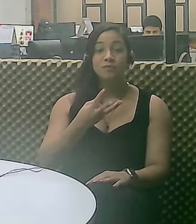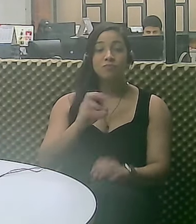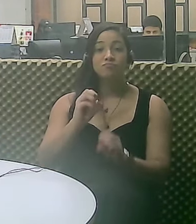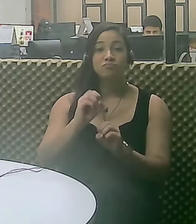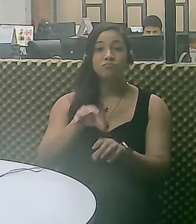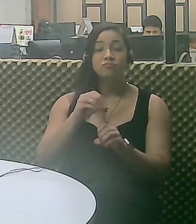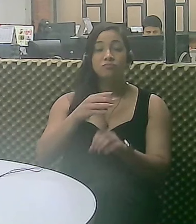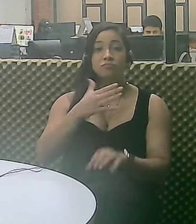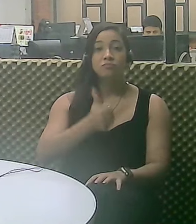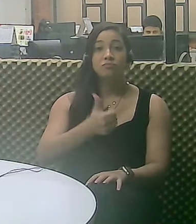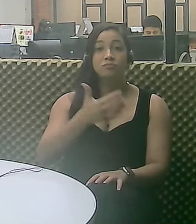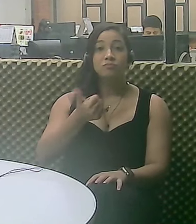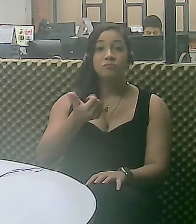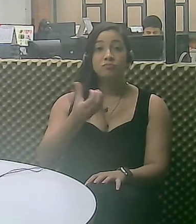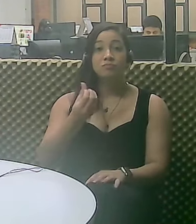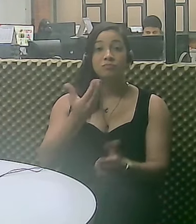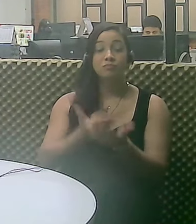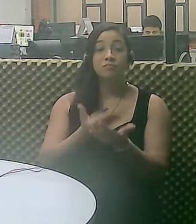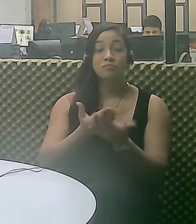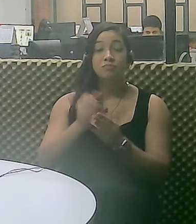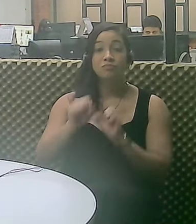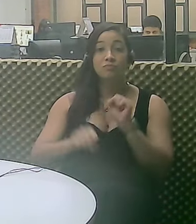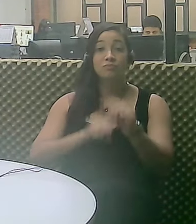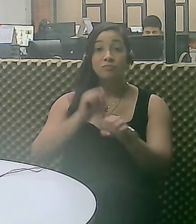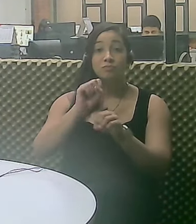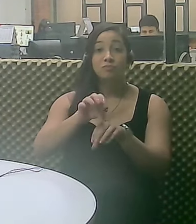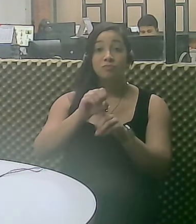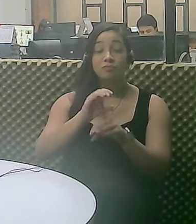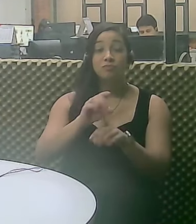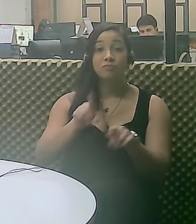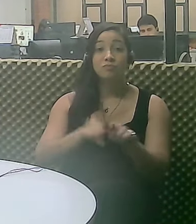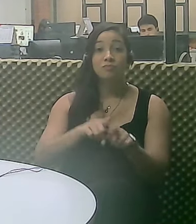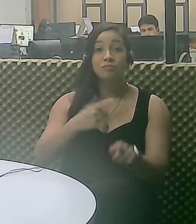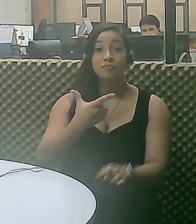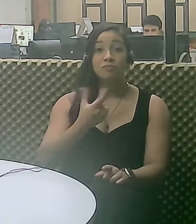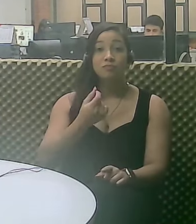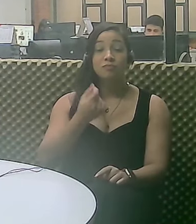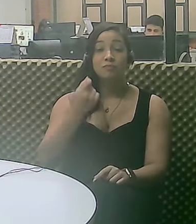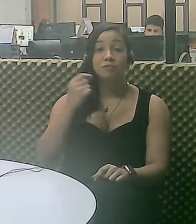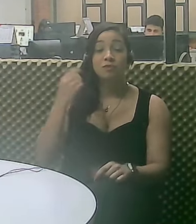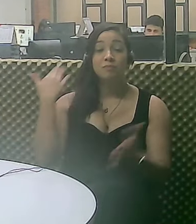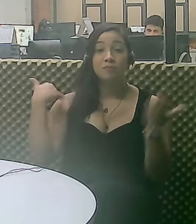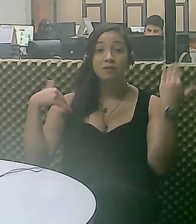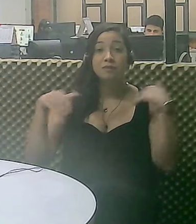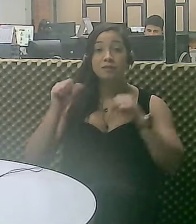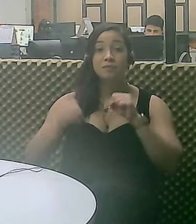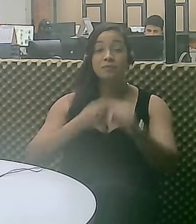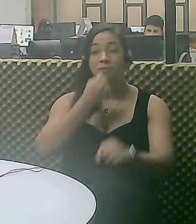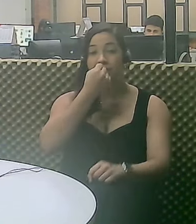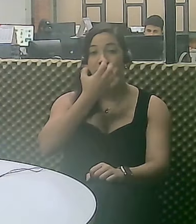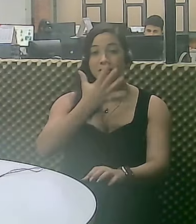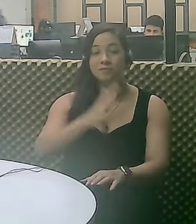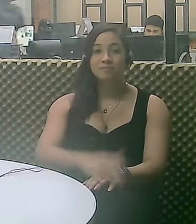ministradas 116 aulas de ciclismo e realizados 20 passeios da Bike do Bem.